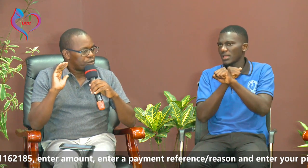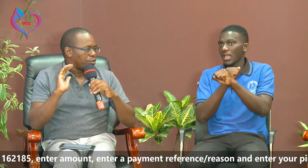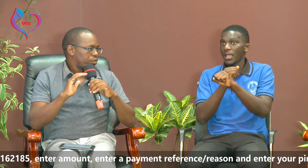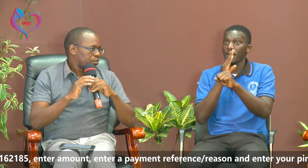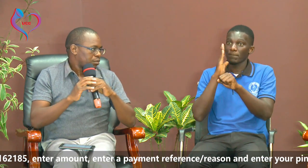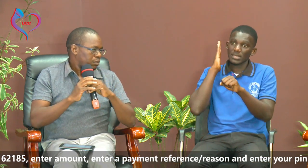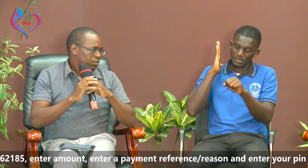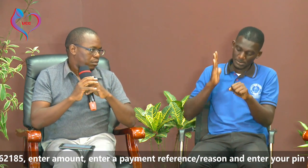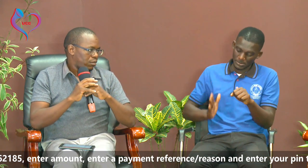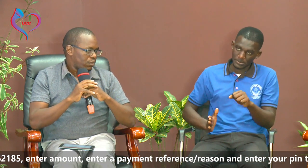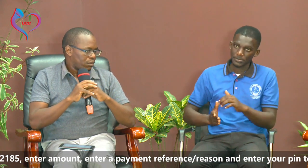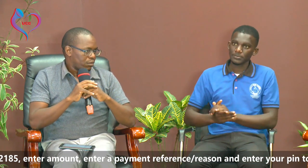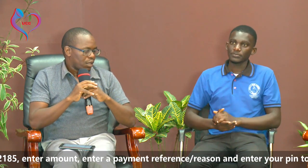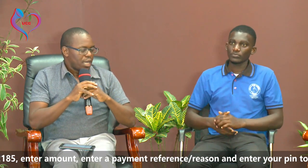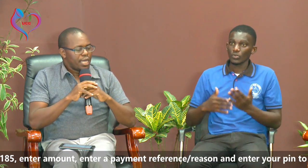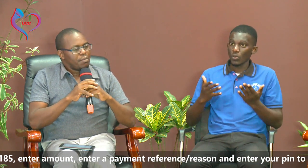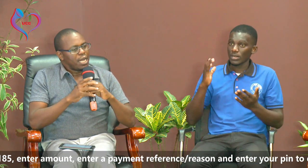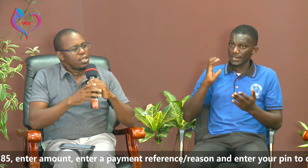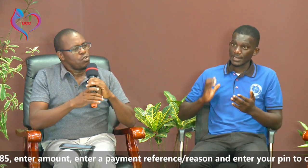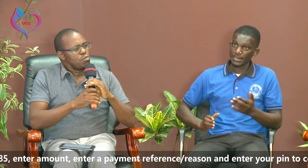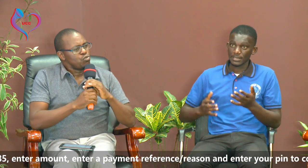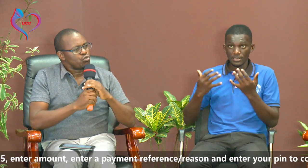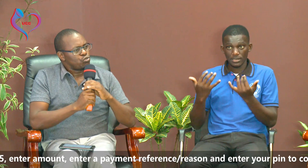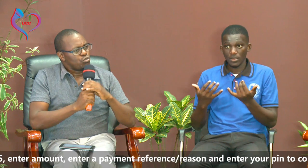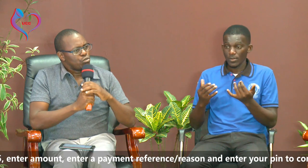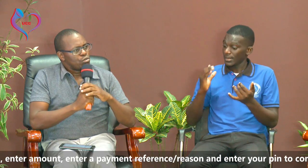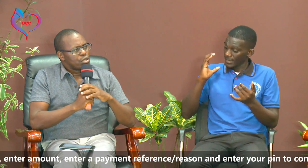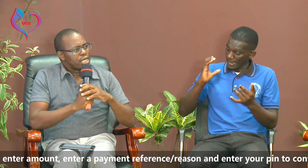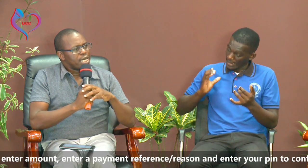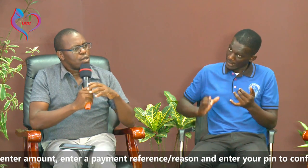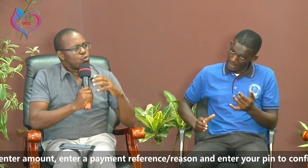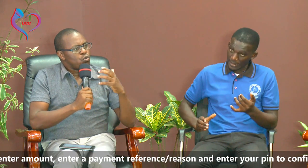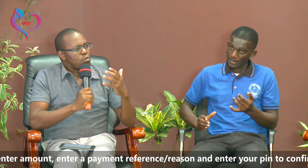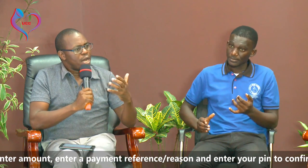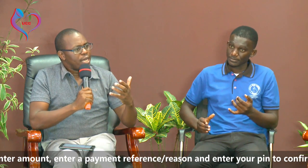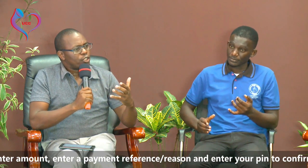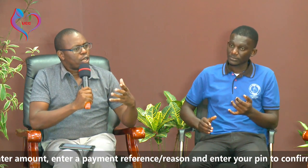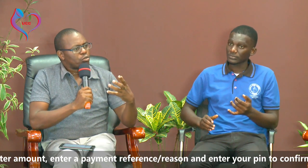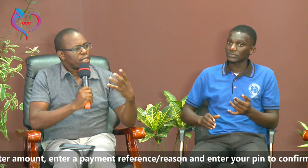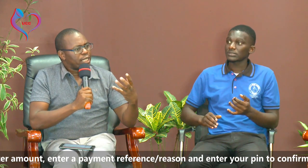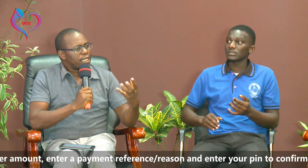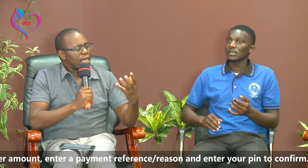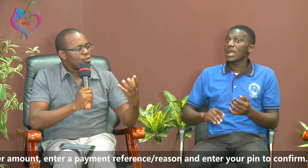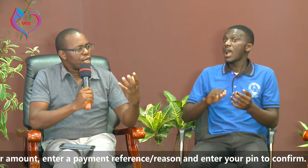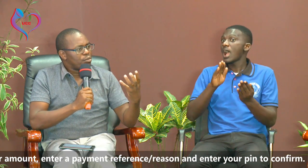y'omuntu. Character. Embala y'omuntu yekuuma ekyo Katonda kye yateeka munda mu